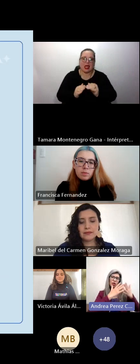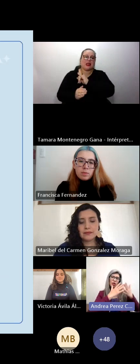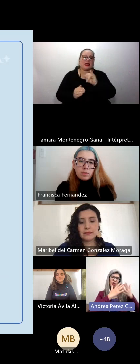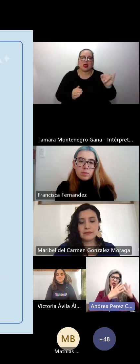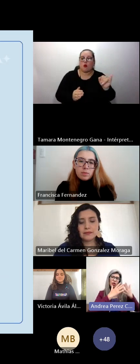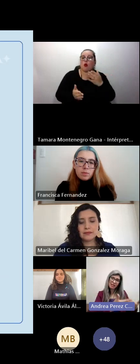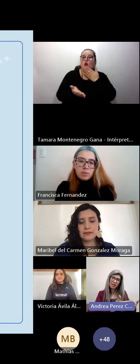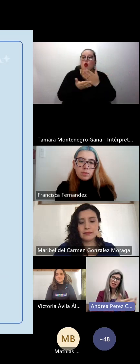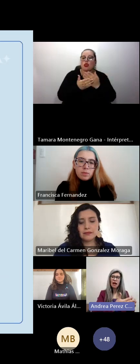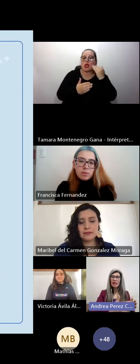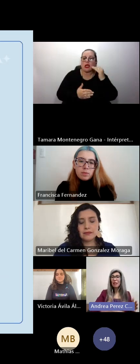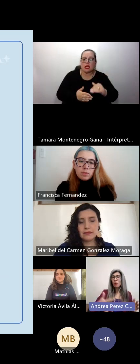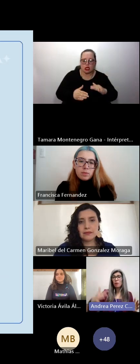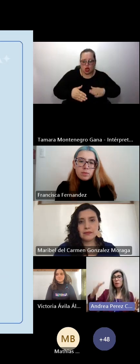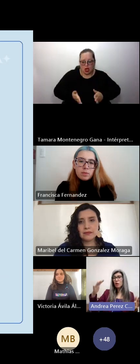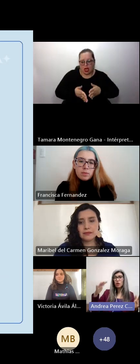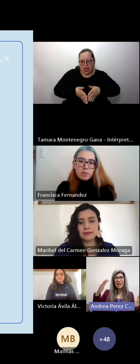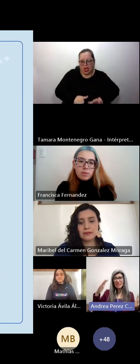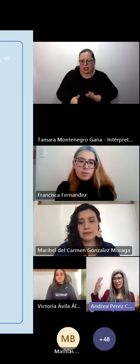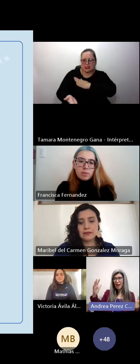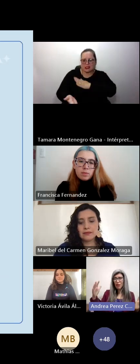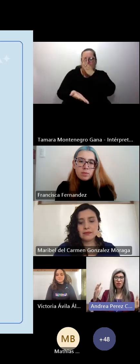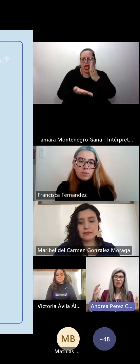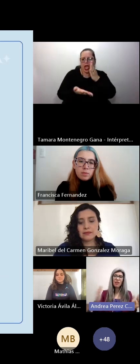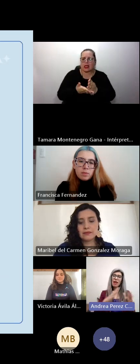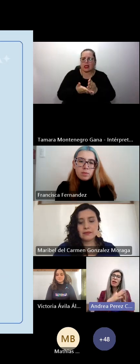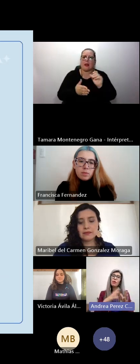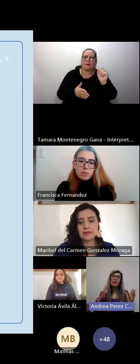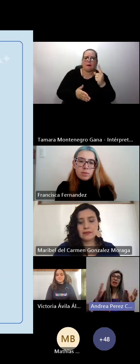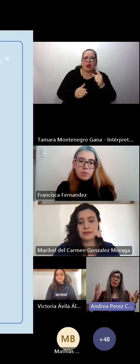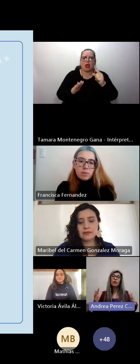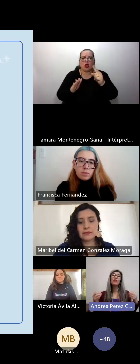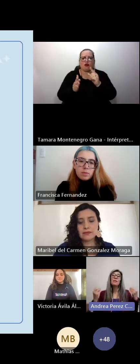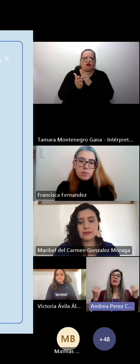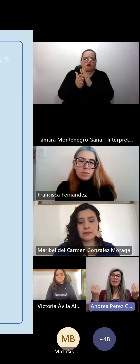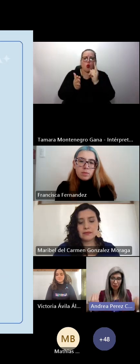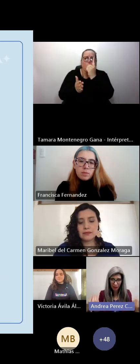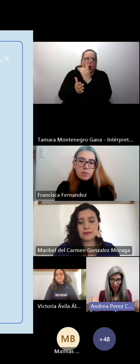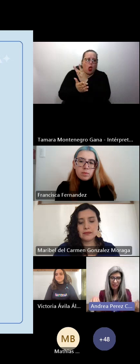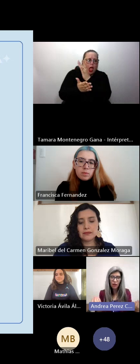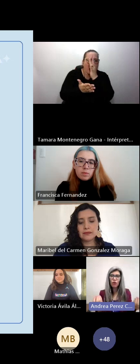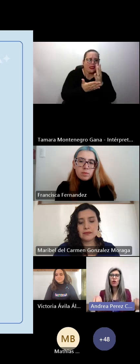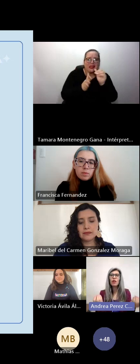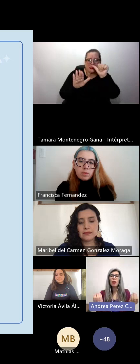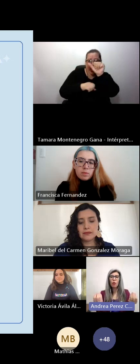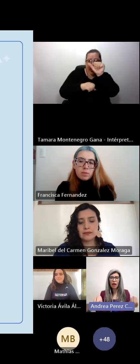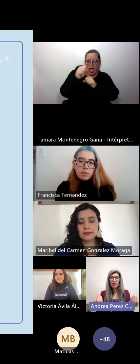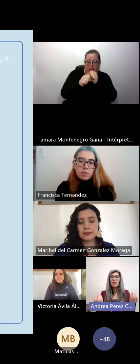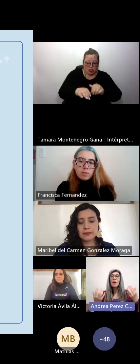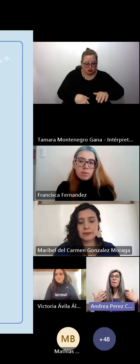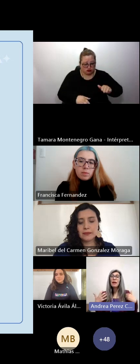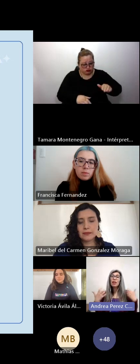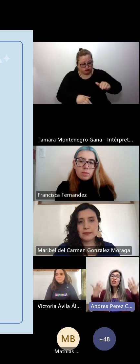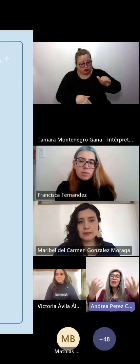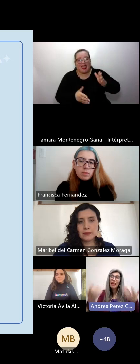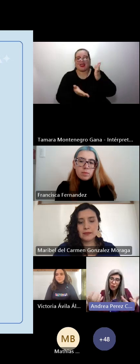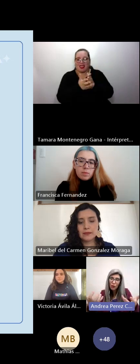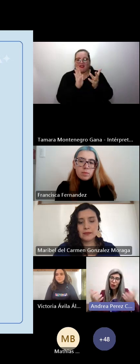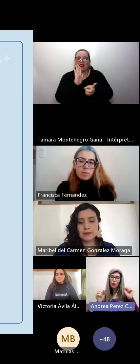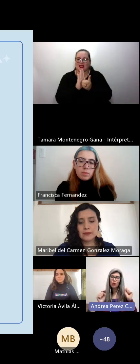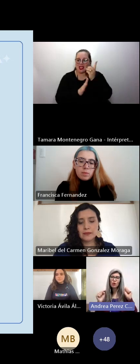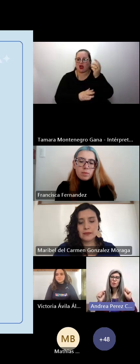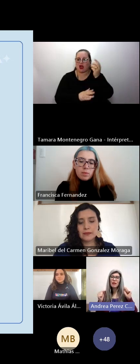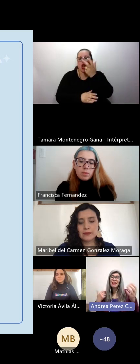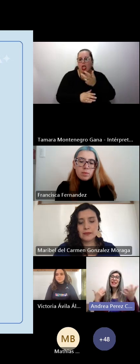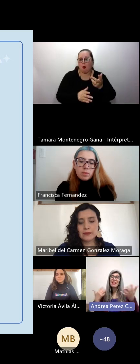niños, niñas nacen hasta los primeros 6, 7 años de vida, es una etapa fundamental para el desarrollo del lenguaje, para el contacto